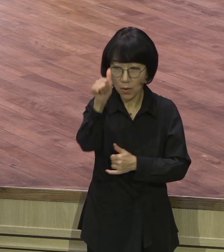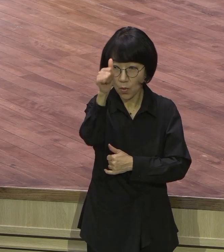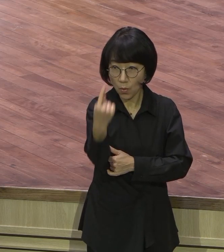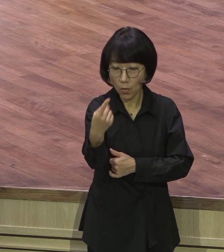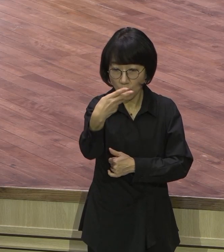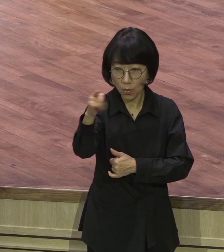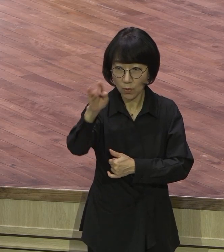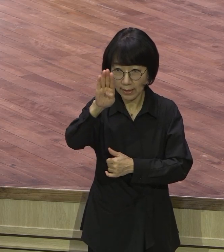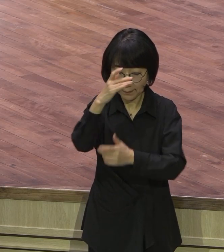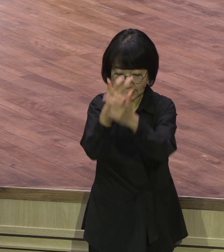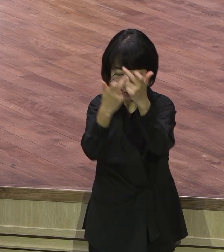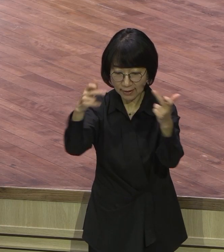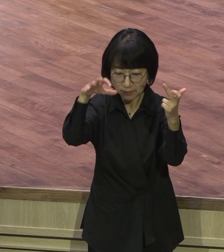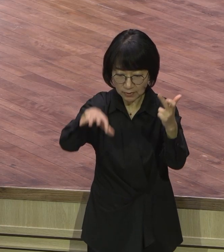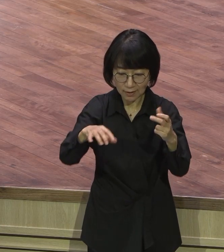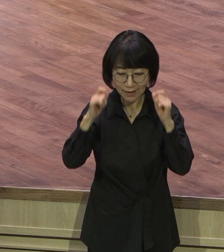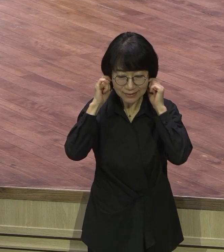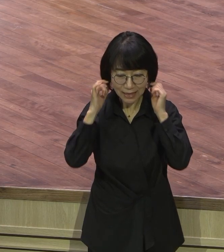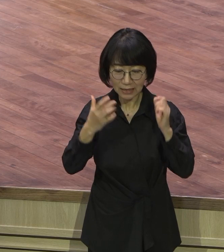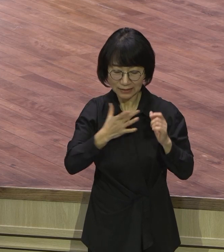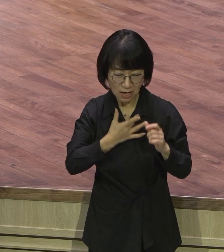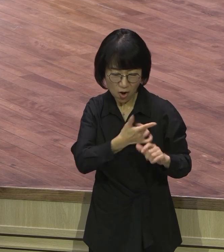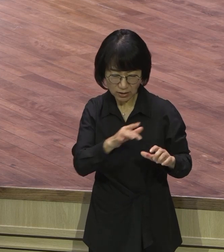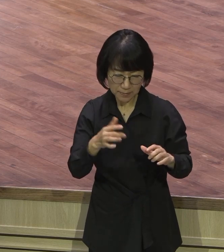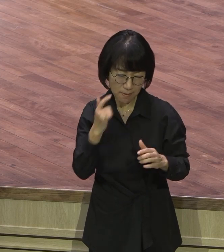그들의 장신구를 떼어내니라.